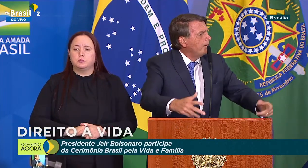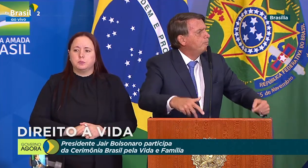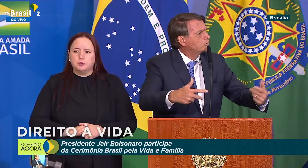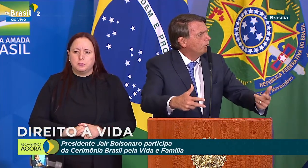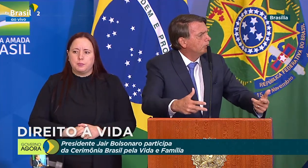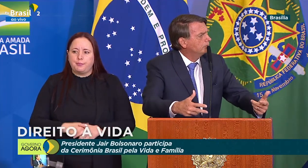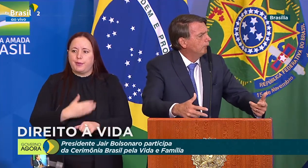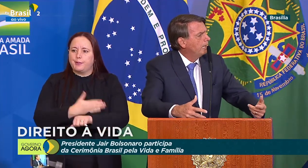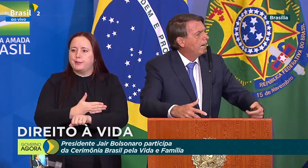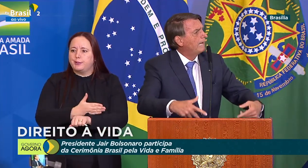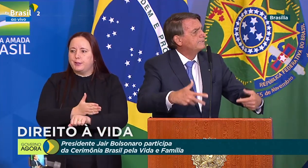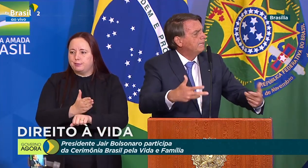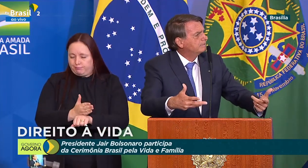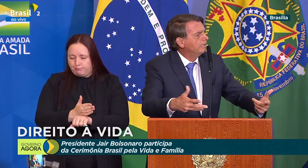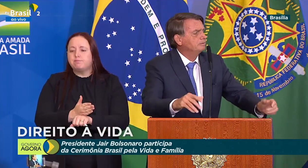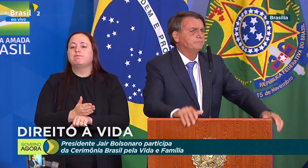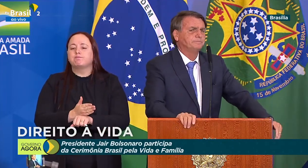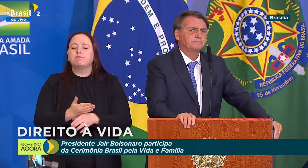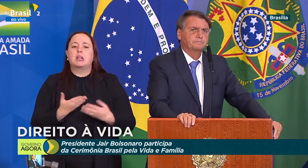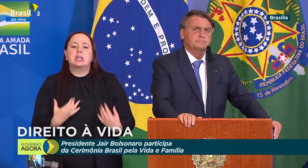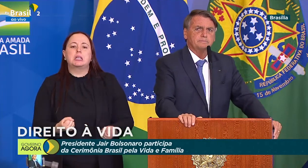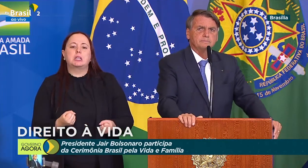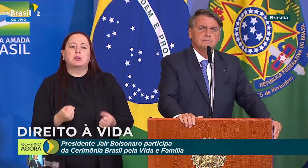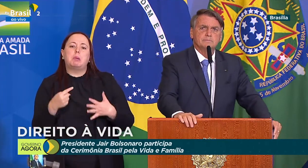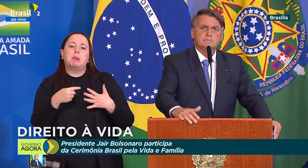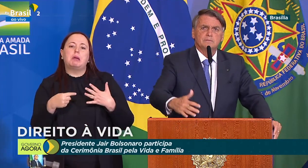o seu tempo todo aceitando